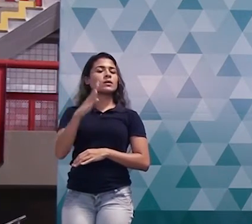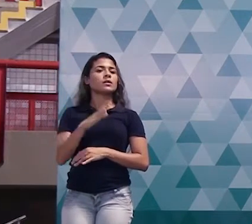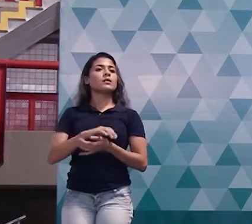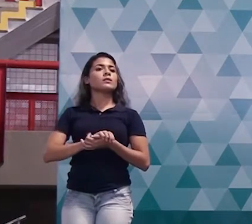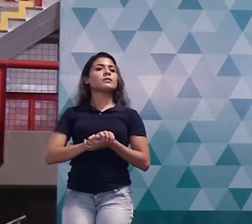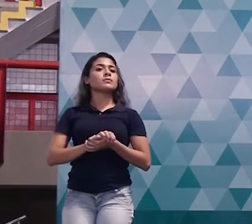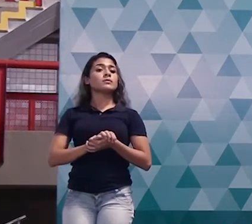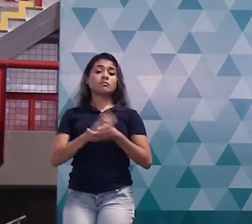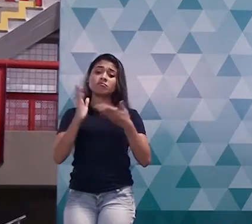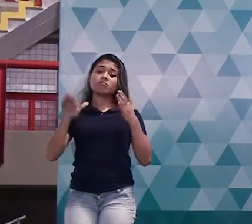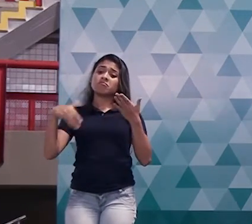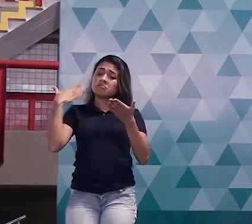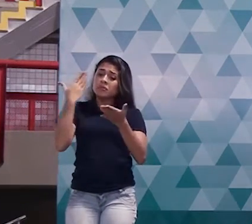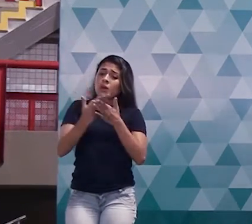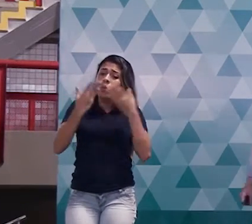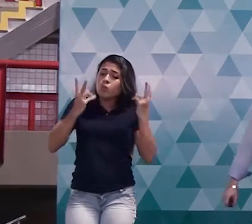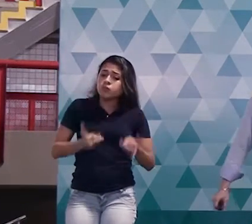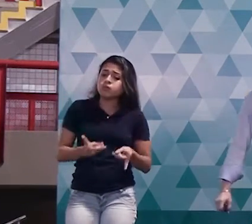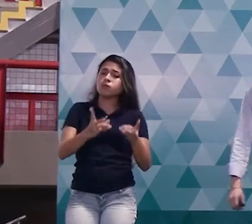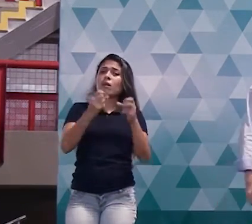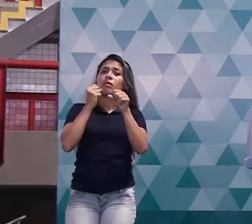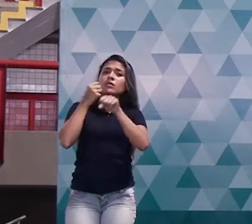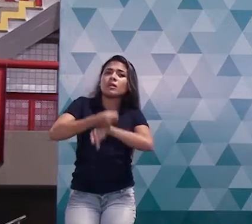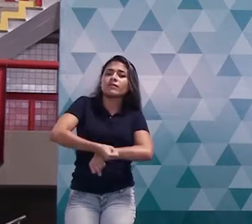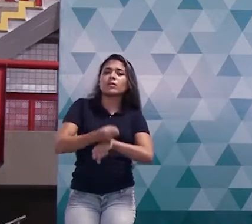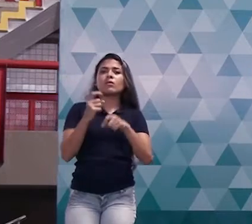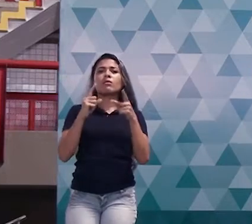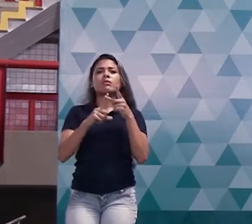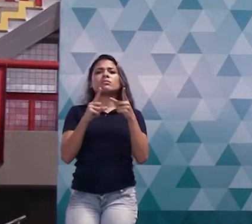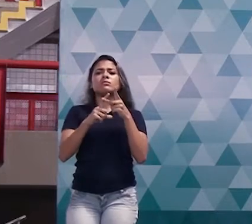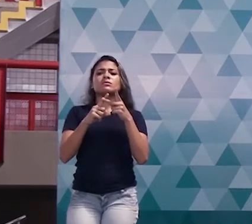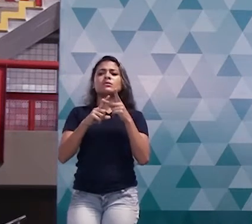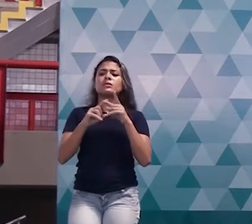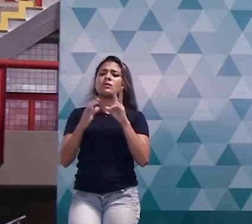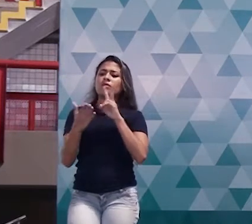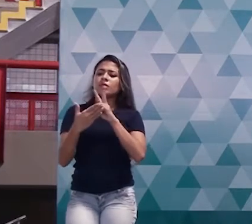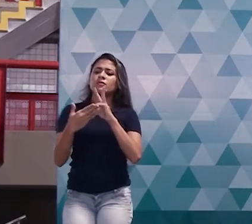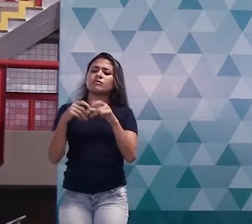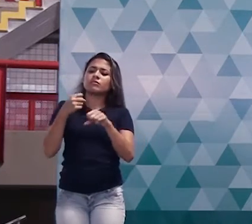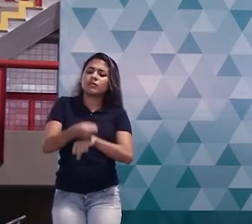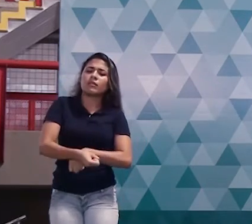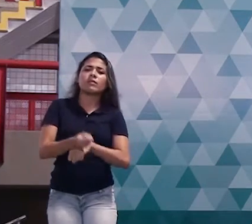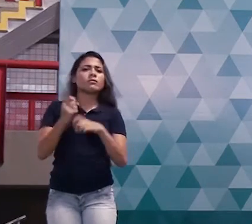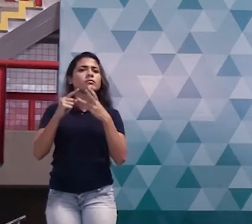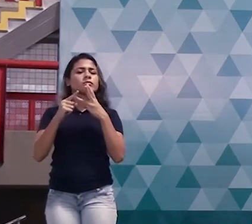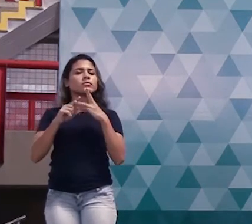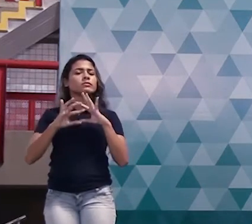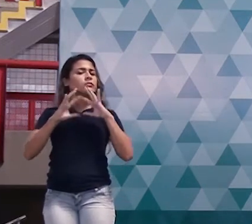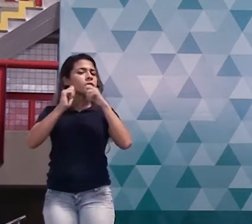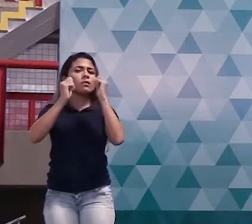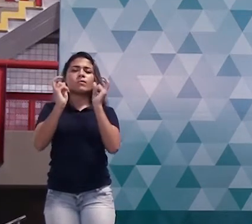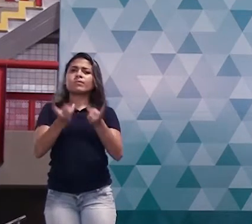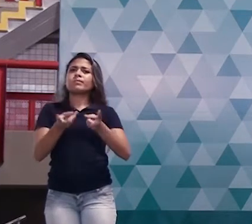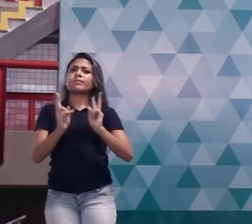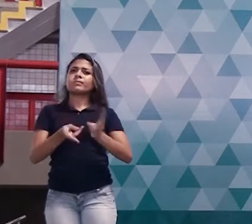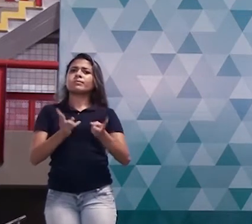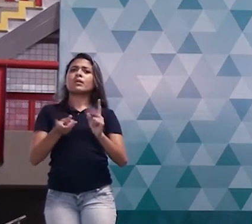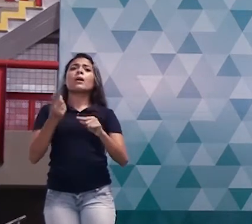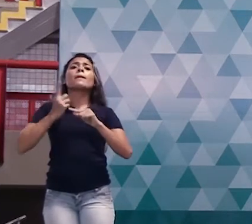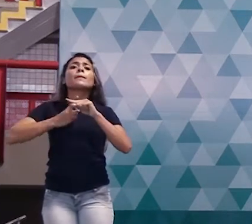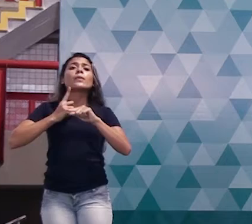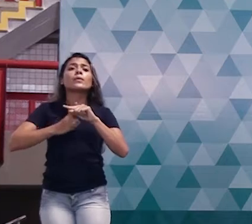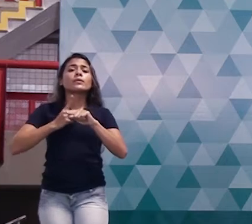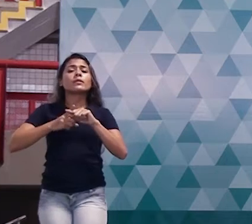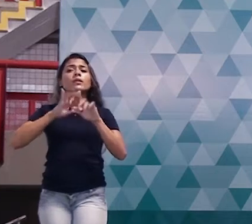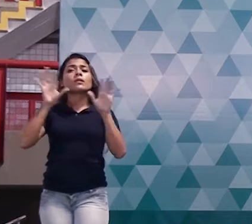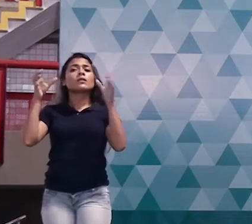a escravidão continuou, o latifúndio continuou, os benefícios da elite todos permaneceram. Isso por quê? Isso porque a